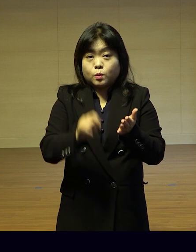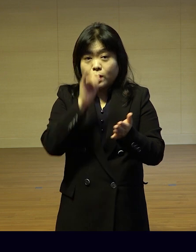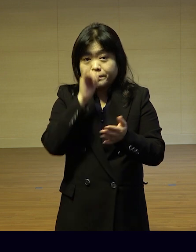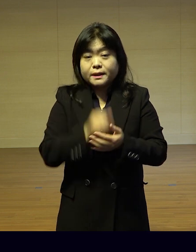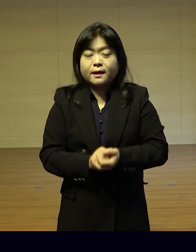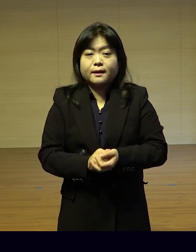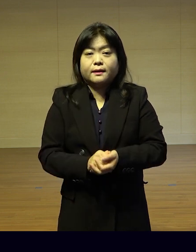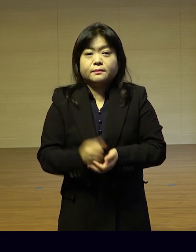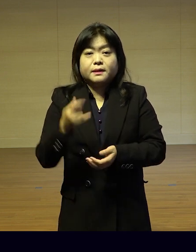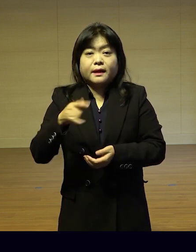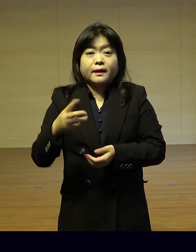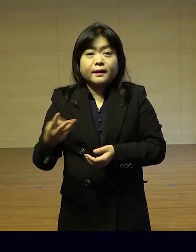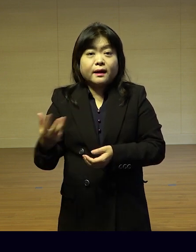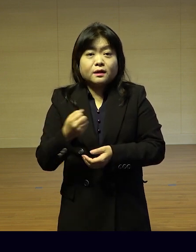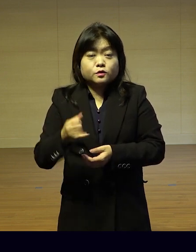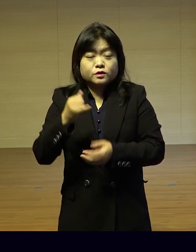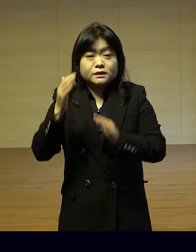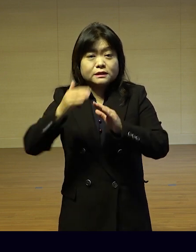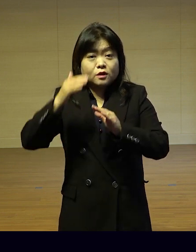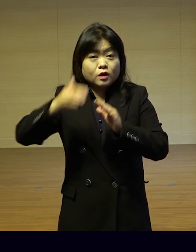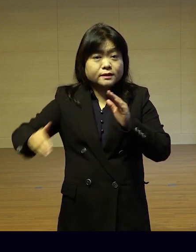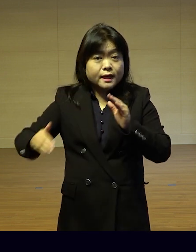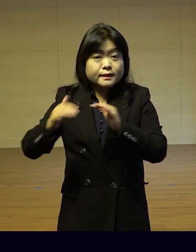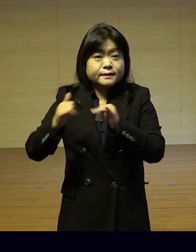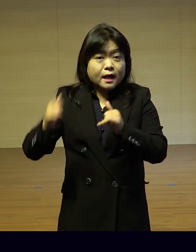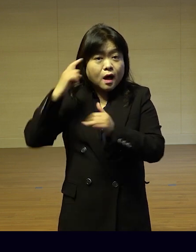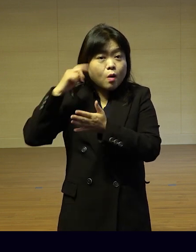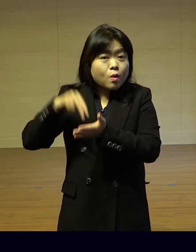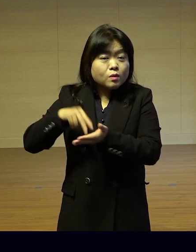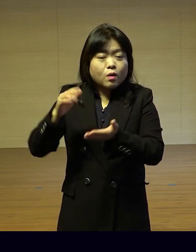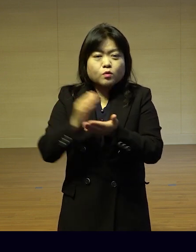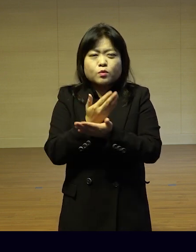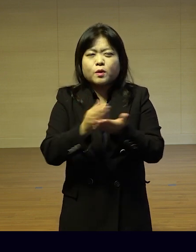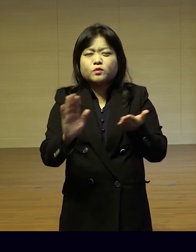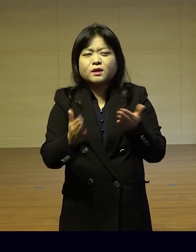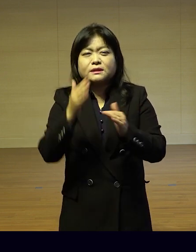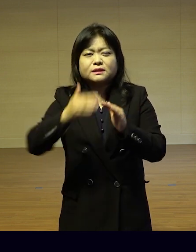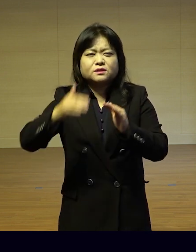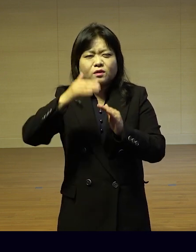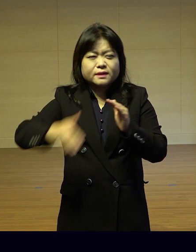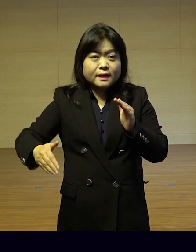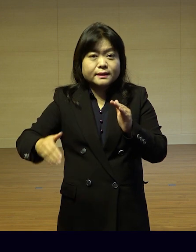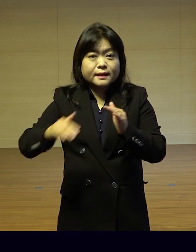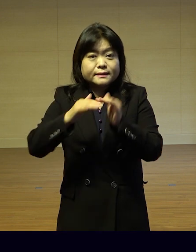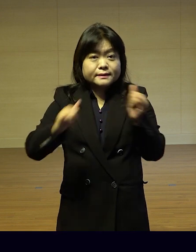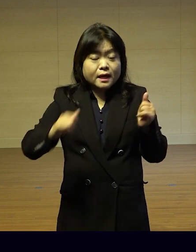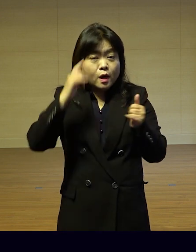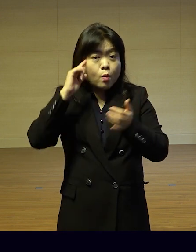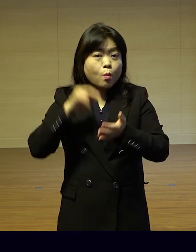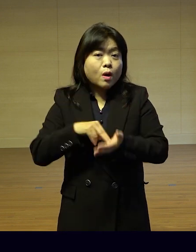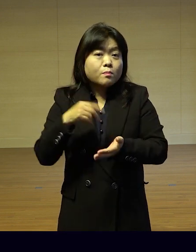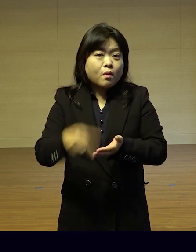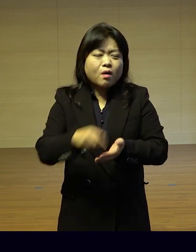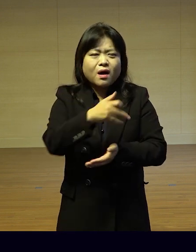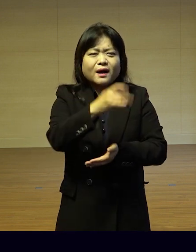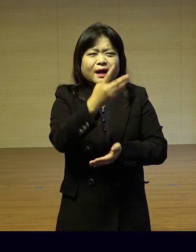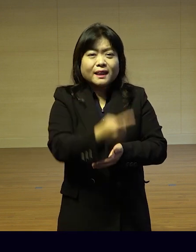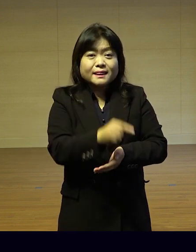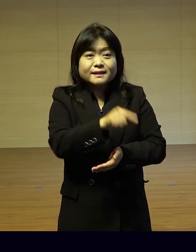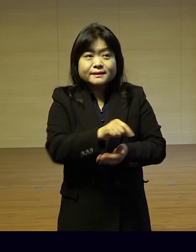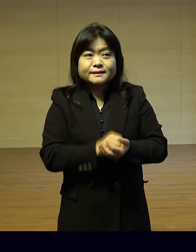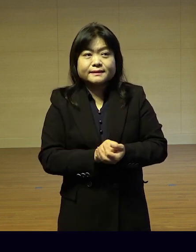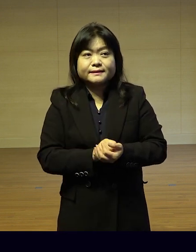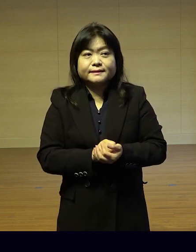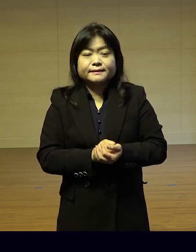근데 해겔이 갖고 있는 절대자관과 구별되는 절대자관은, 예를 들면 칸트 같은 경우는